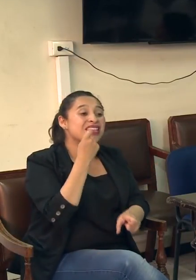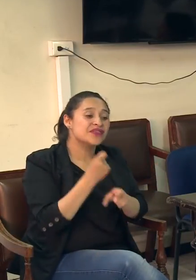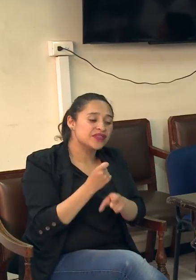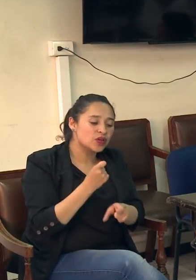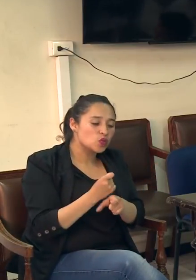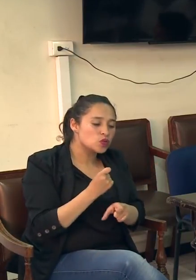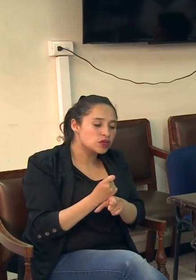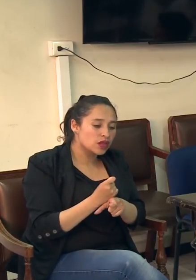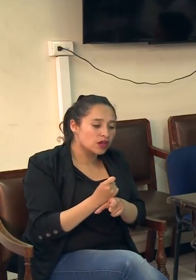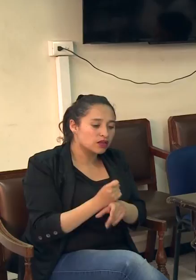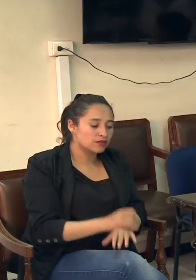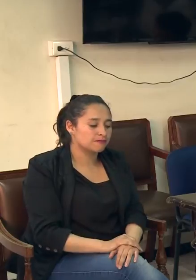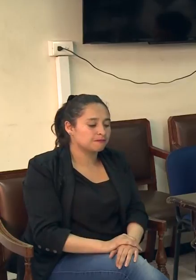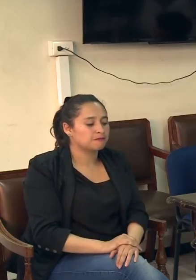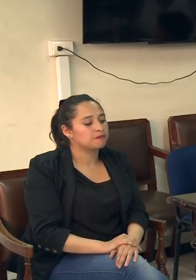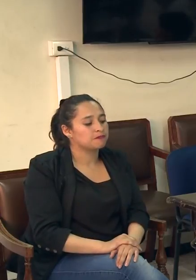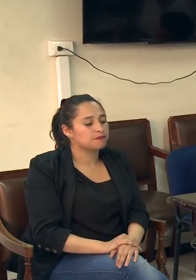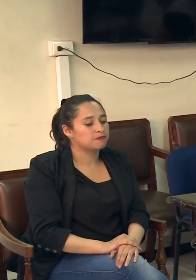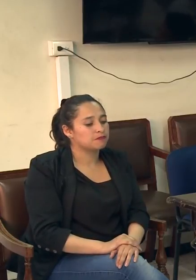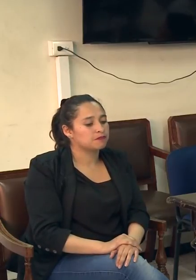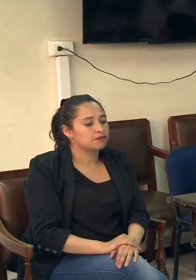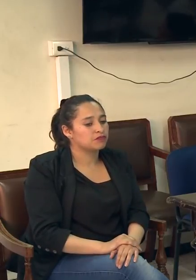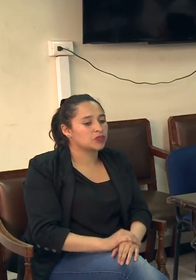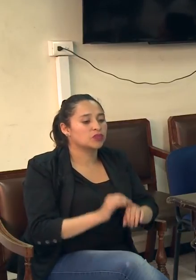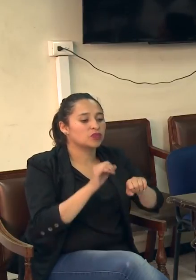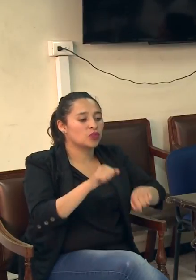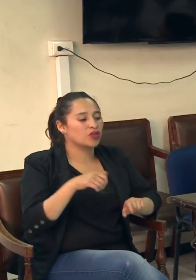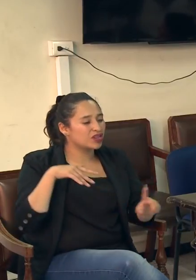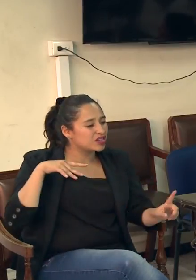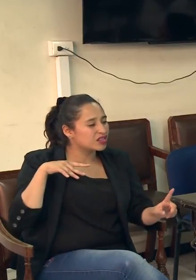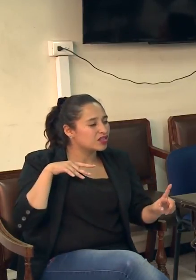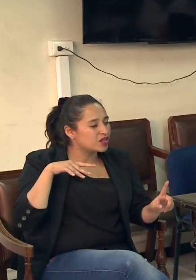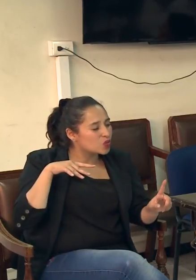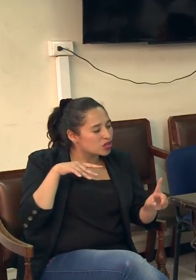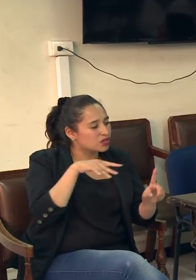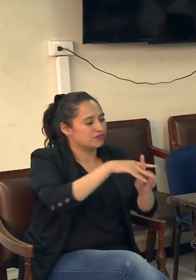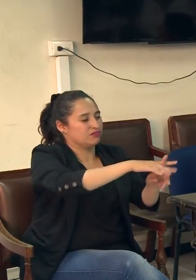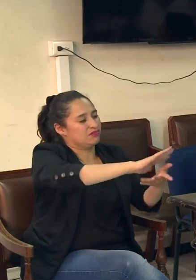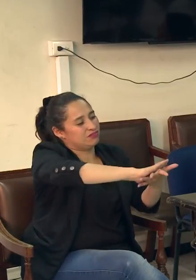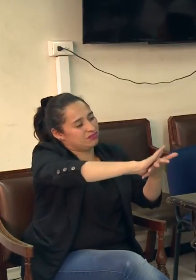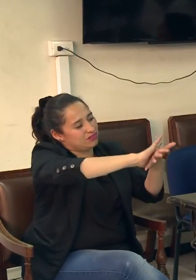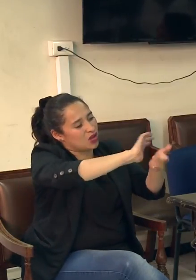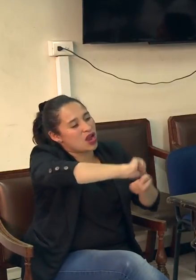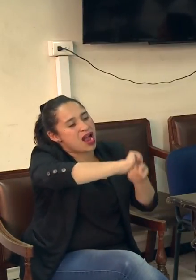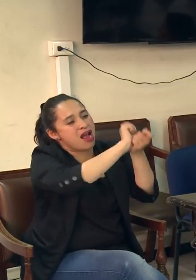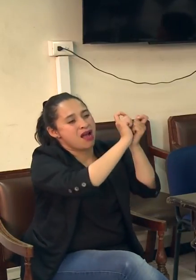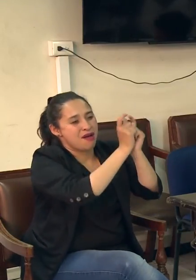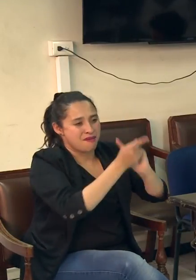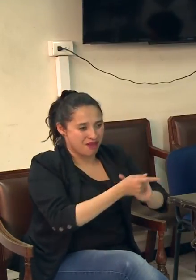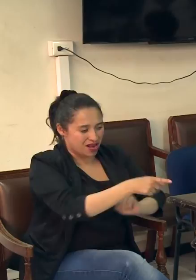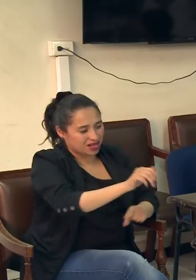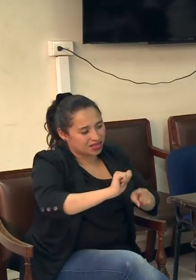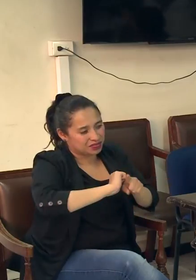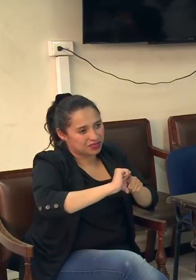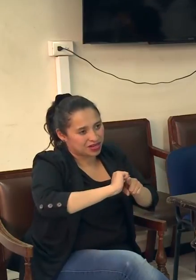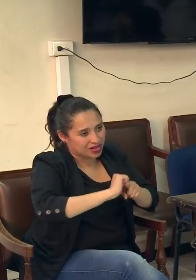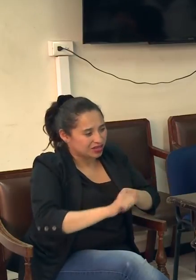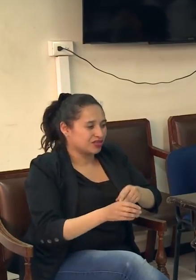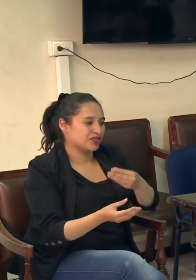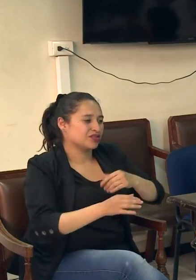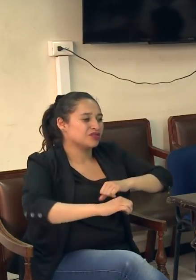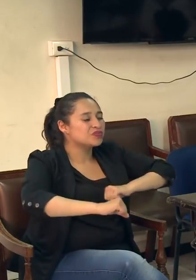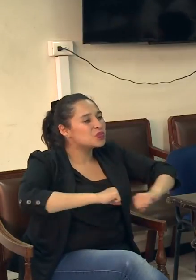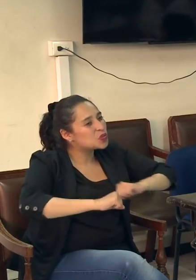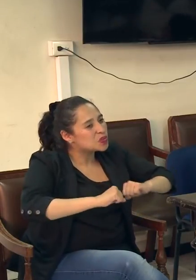entrar digamos, a destruir o a deconstruir prácticas androcéntricas dentro de la izquierda y dentro de los